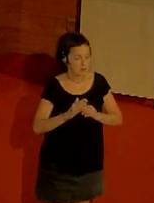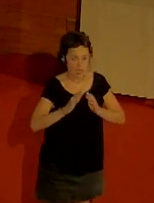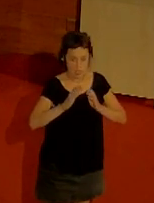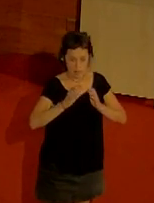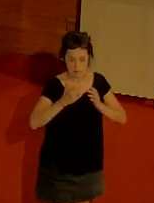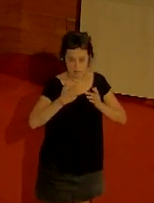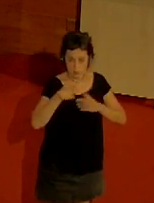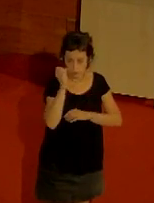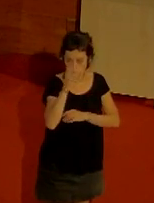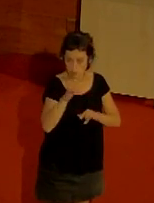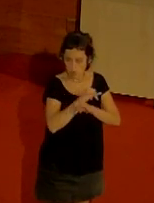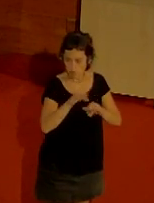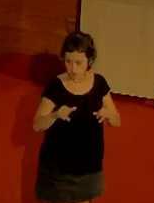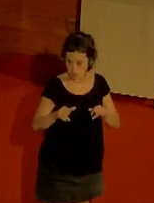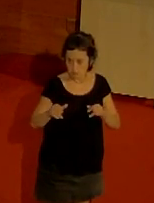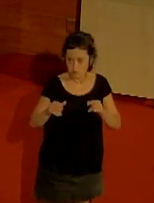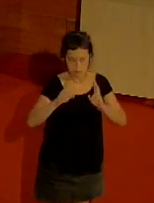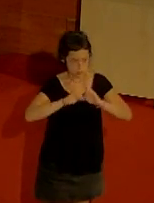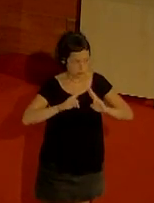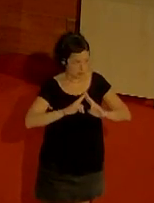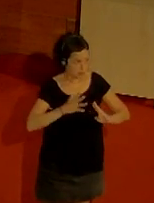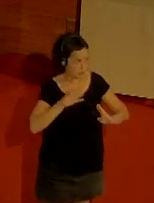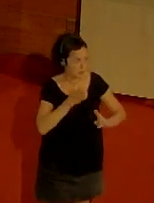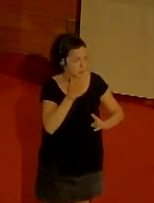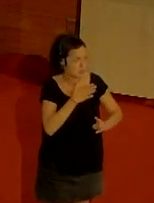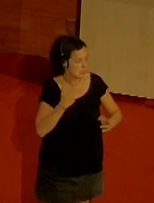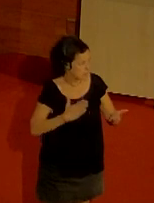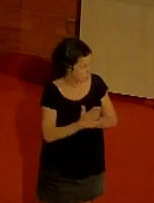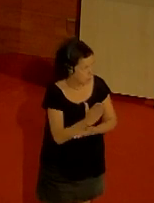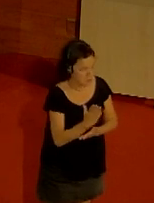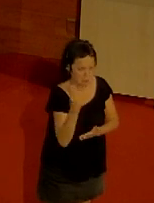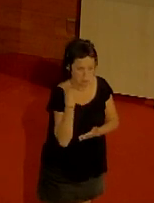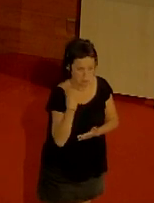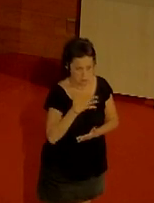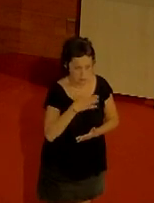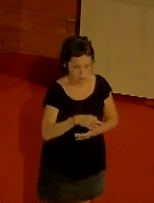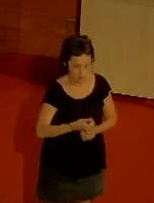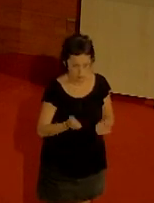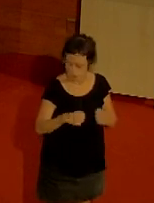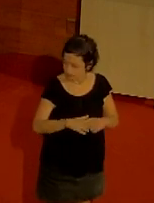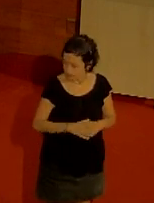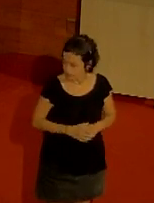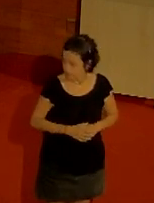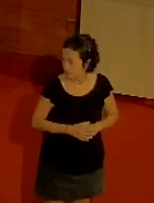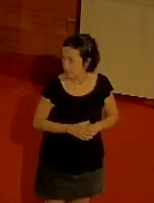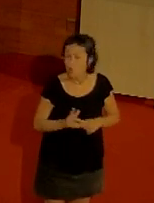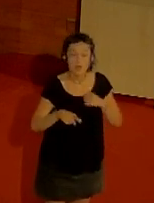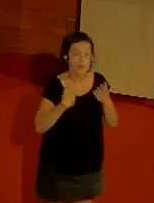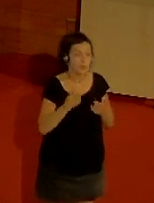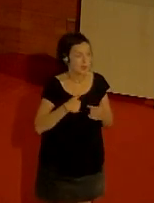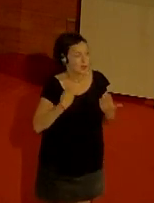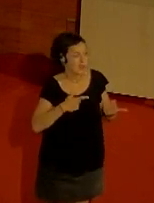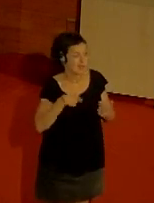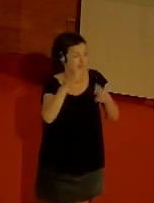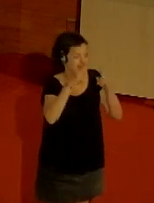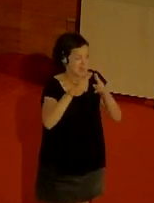comentario o pregunta, se puede hacer también, no hay problema, ¿eh? Luego lo típico es que se olvida, ¿no? Hay que anotarlo porque si no,